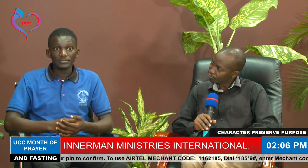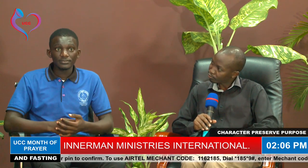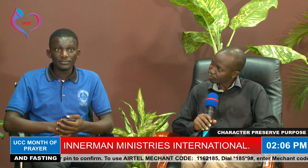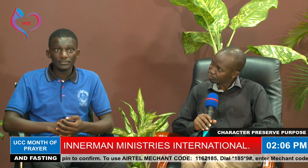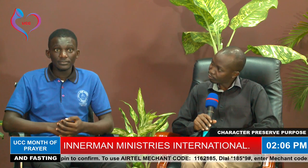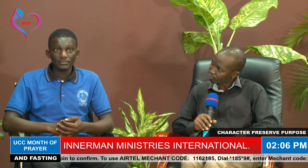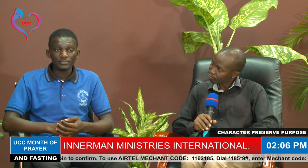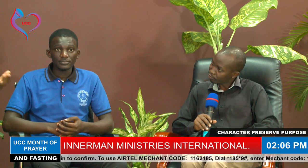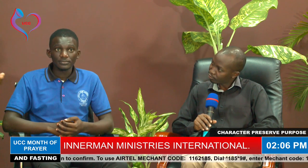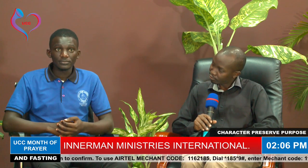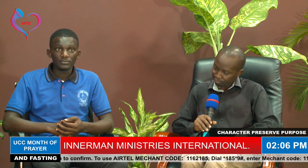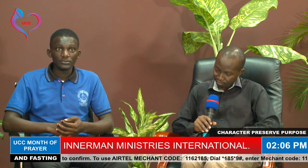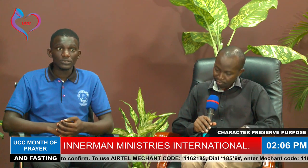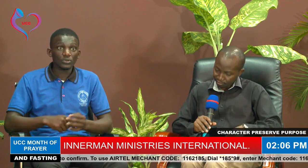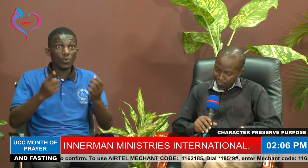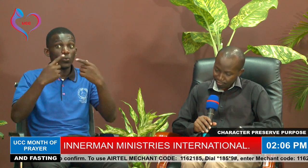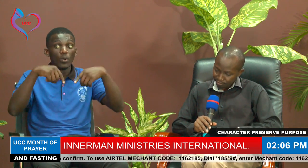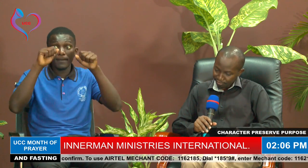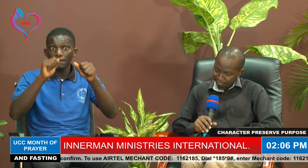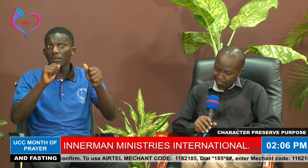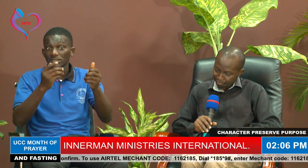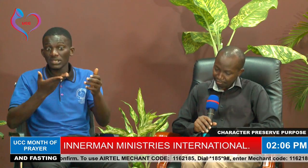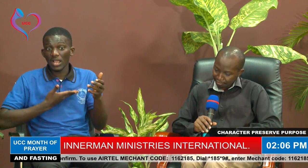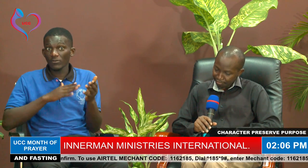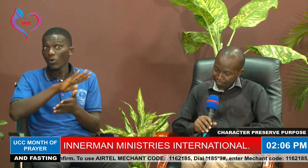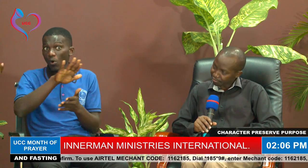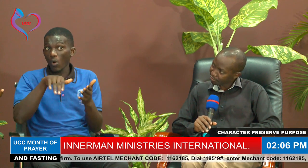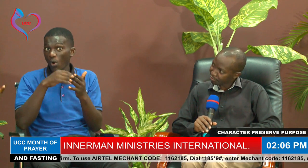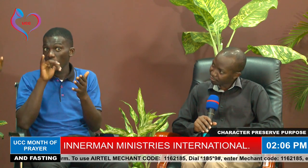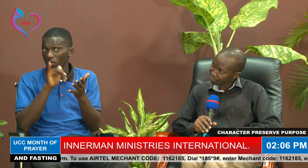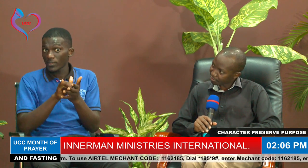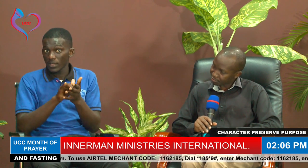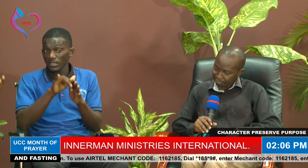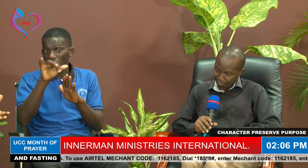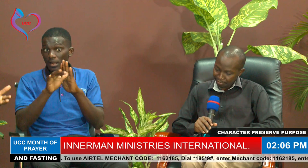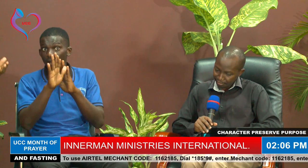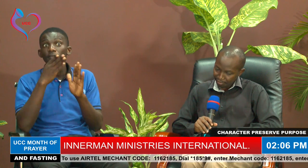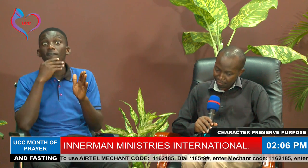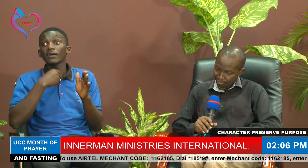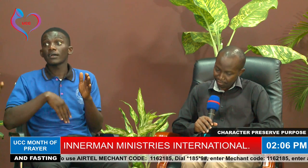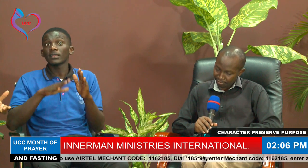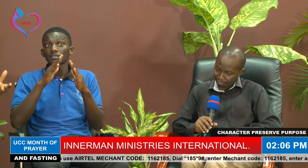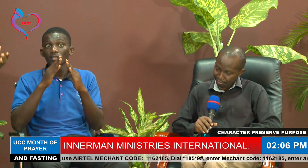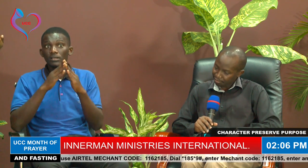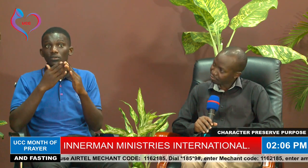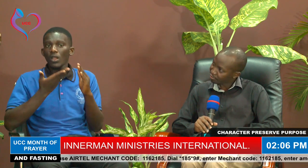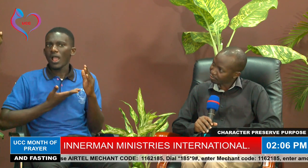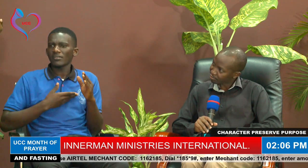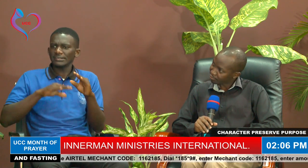So we need to find. Tuno kubana biyo nambulam. Under your father's house, when you buy a chita, you get some training. In fact, you